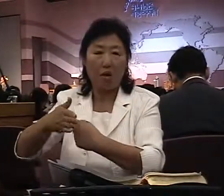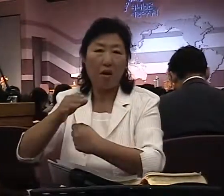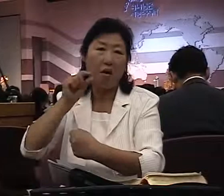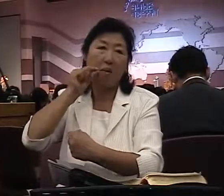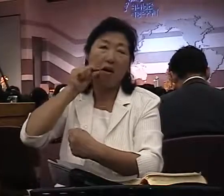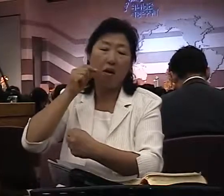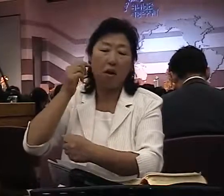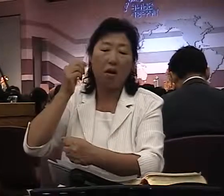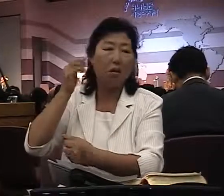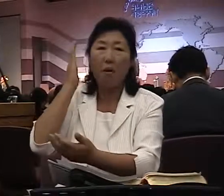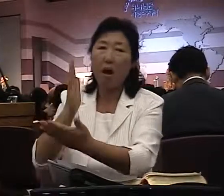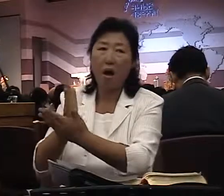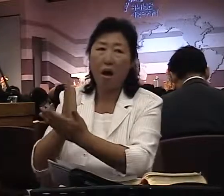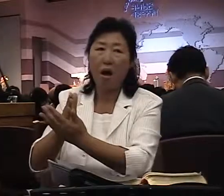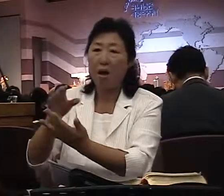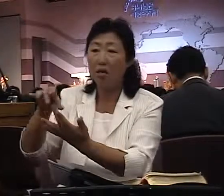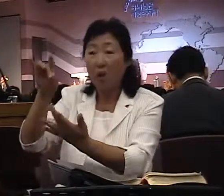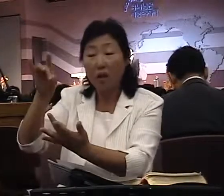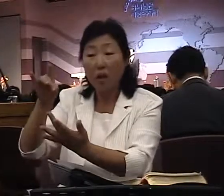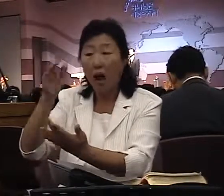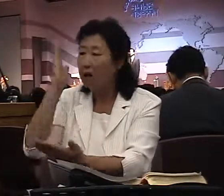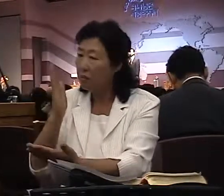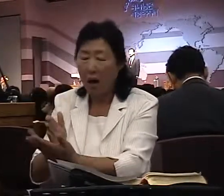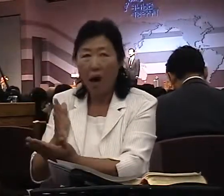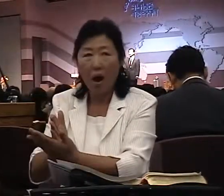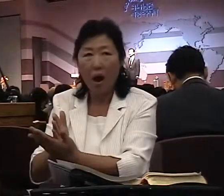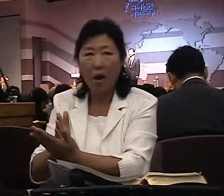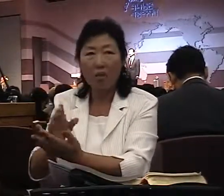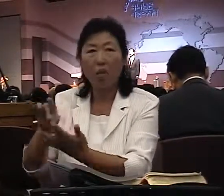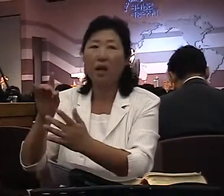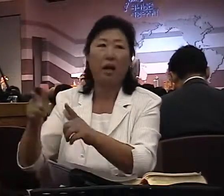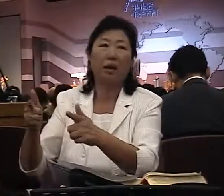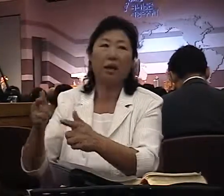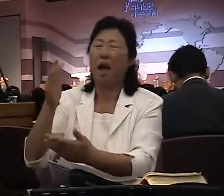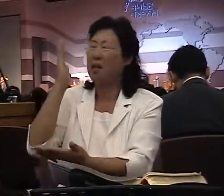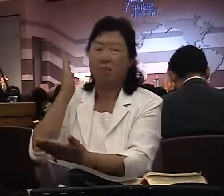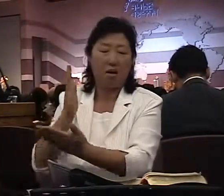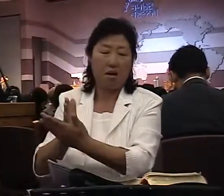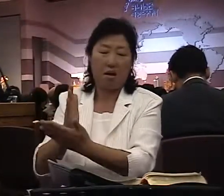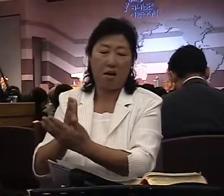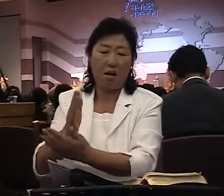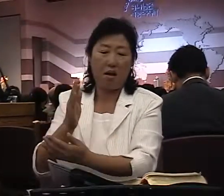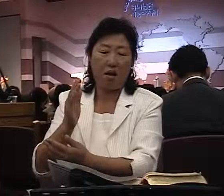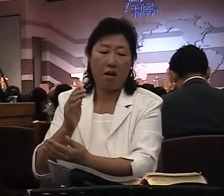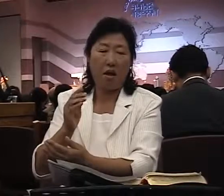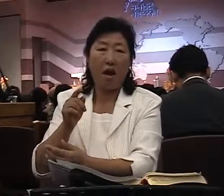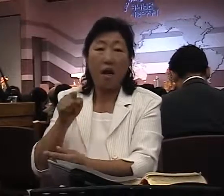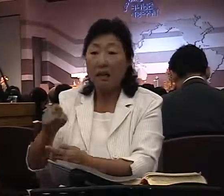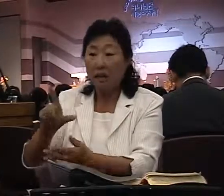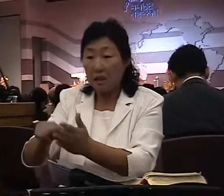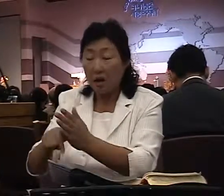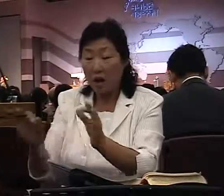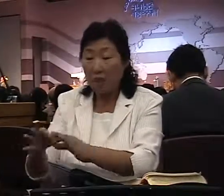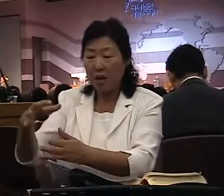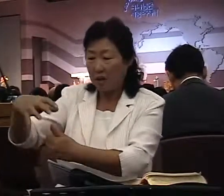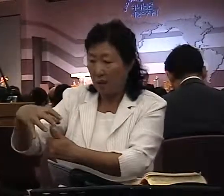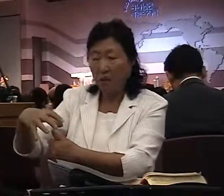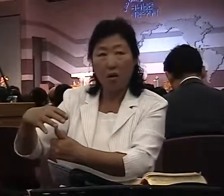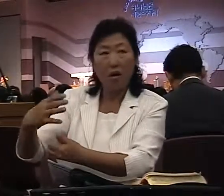이게 선택입니까? 하지 말아야죠. 하지 말아야죠. 하는 순간 지배를 당하는데 그렇죠? 성경이 그런